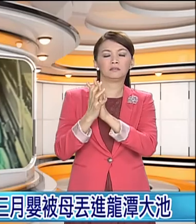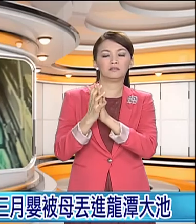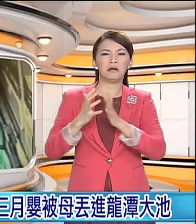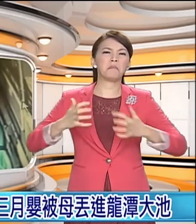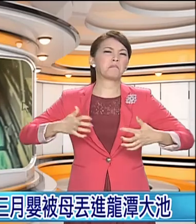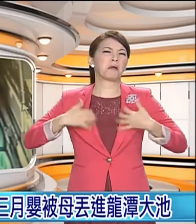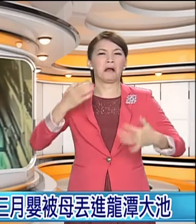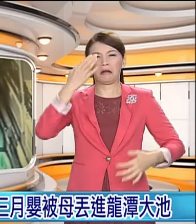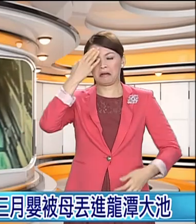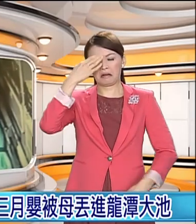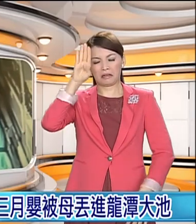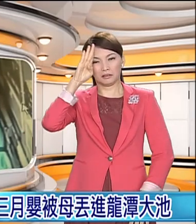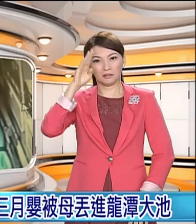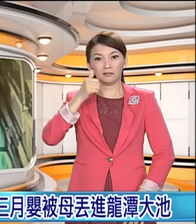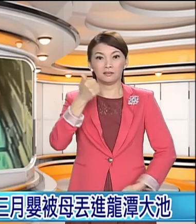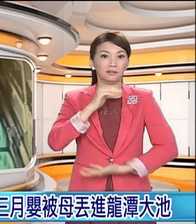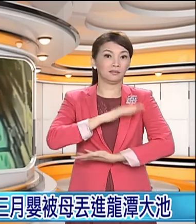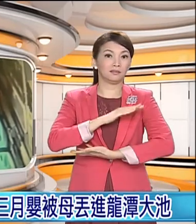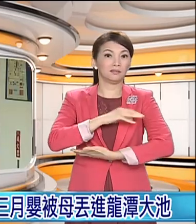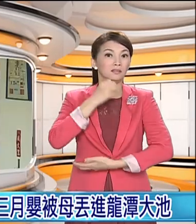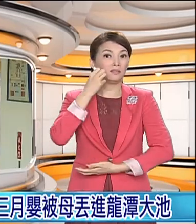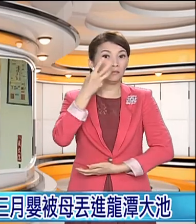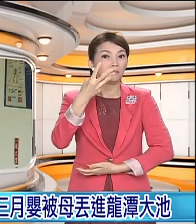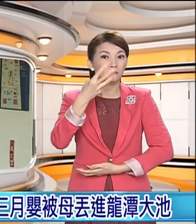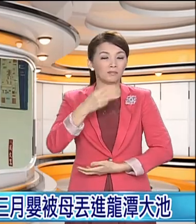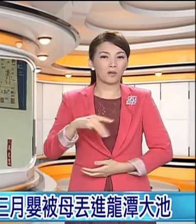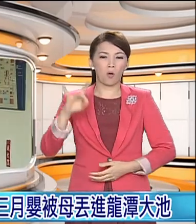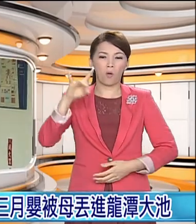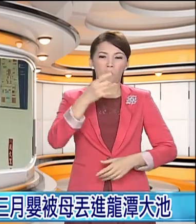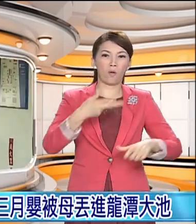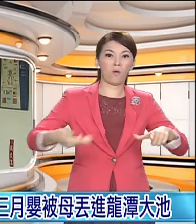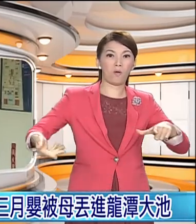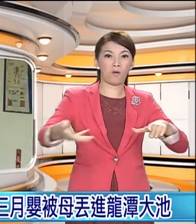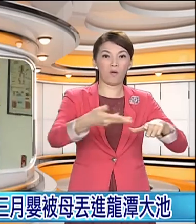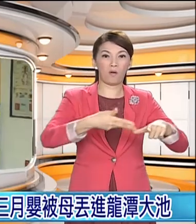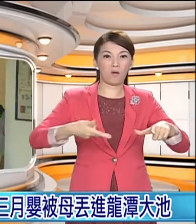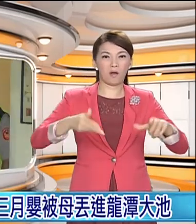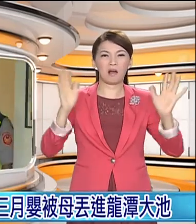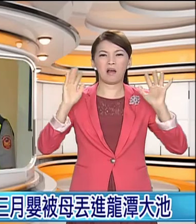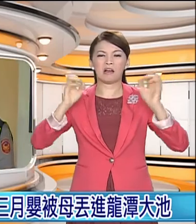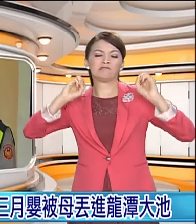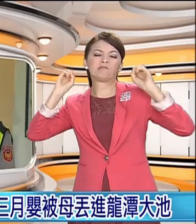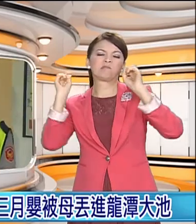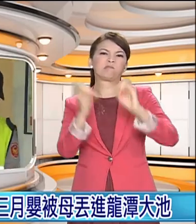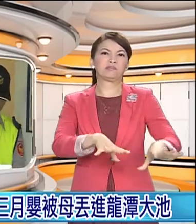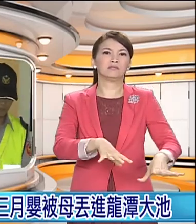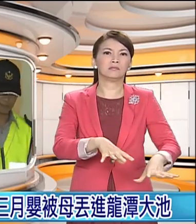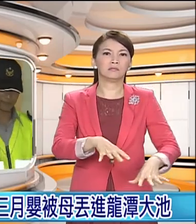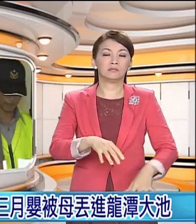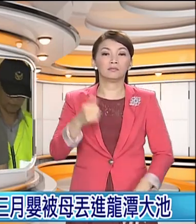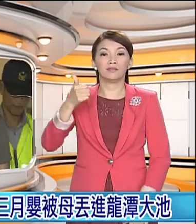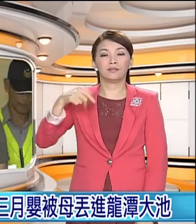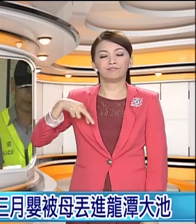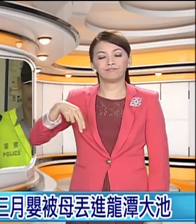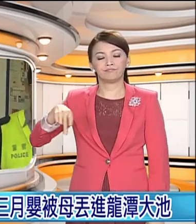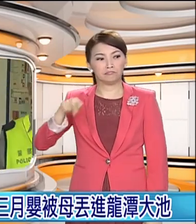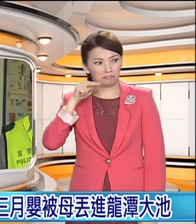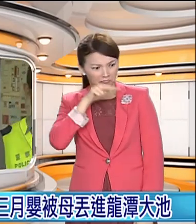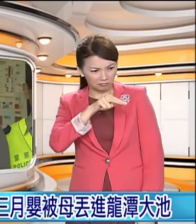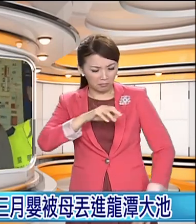了口角，情绪失控，竟然把3个月大的男婴丢进了龙潭大池，所幸刚好